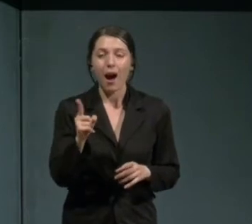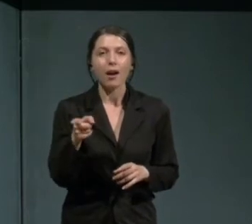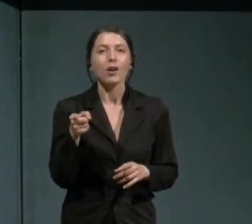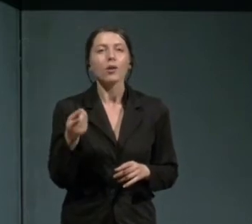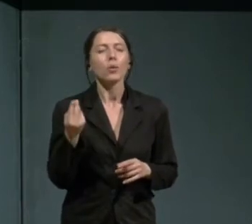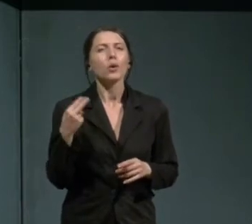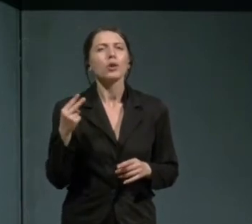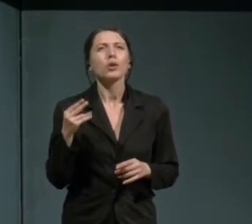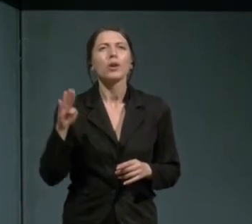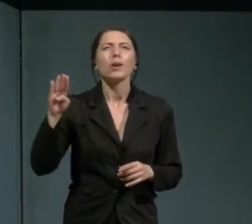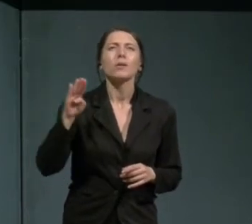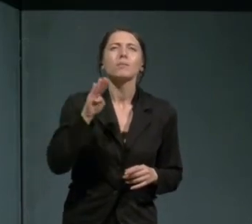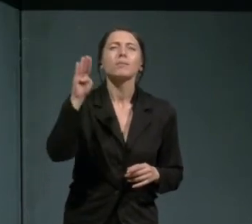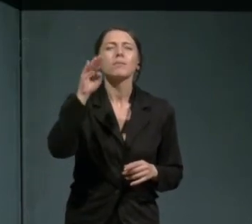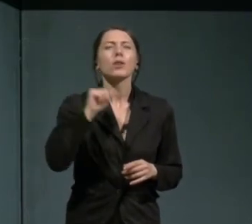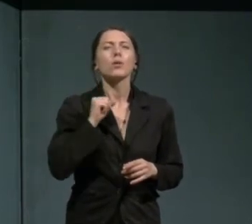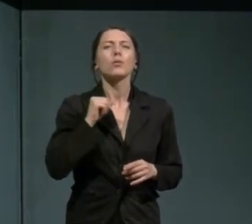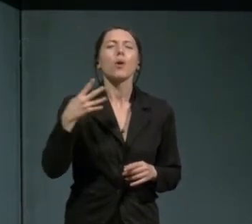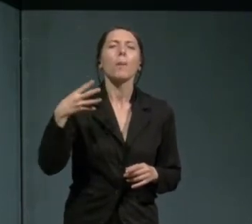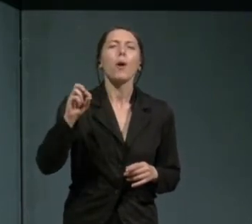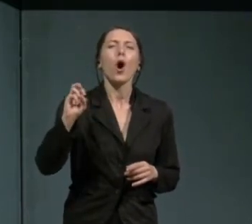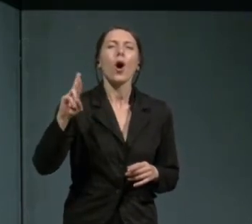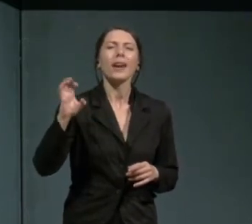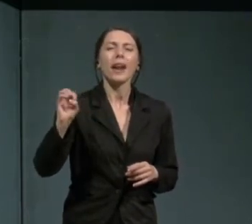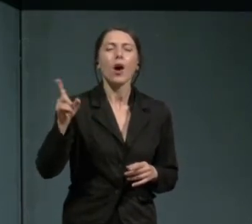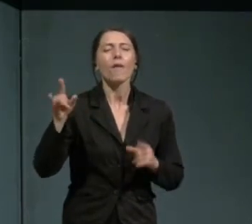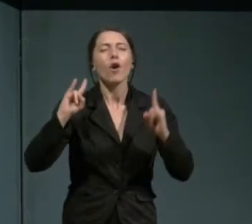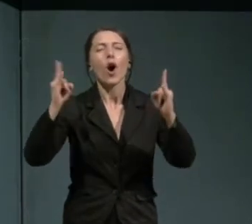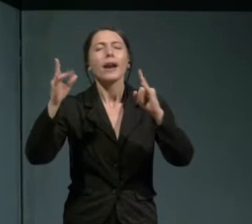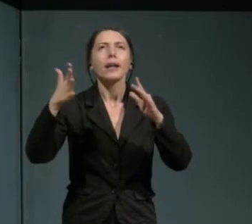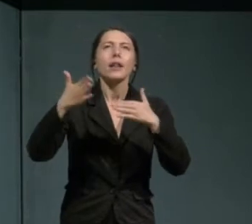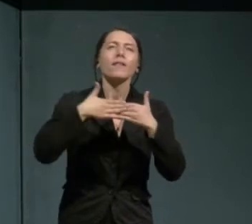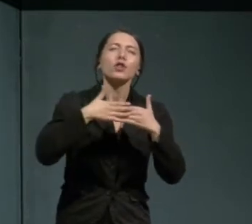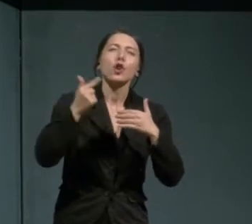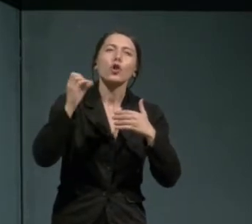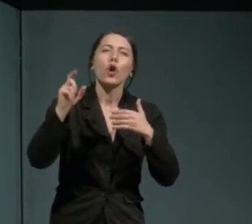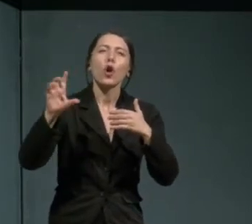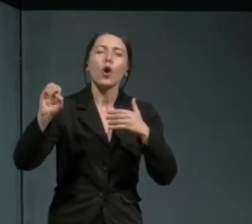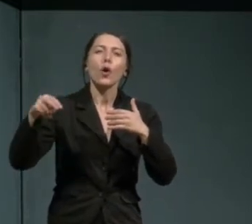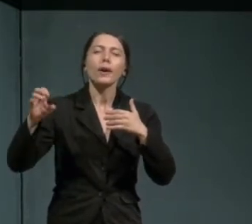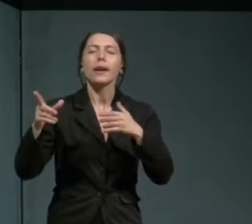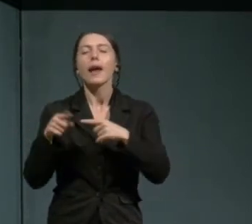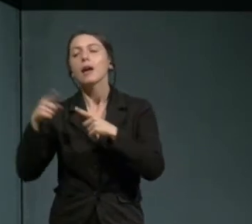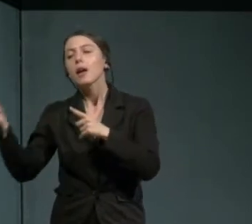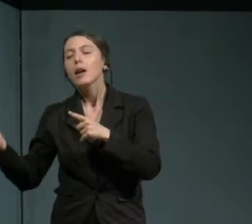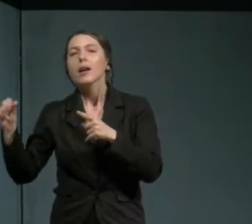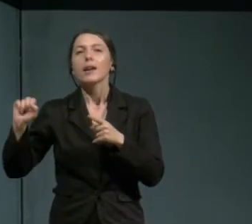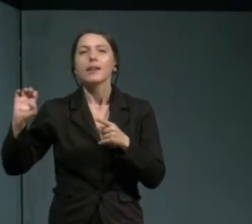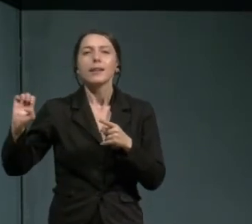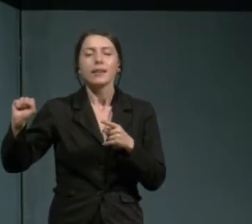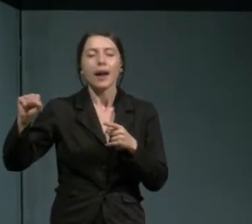massiccio dei nove un bosco che si trova una foresta che si trova tra tolone e sento per